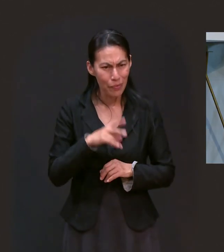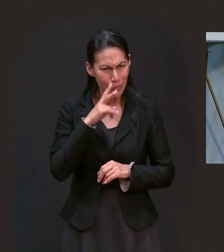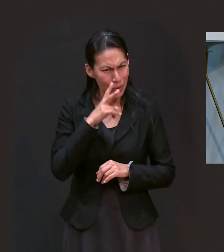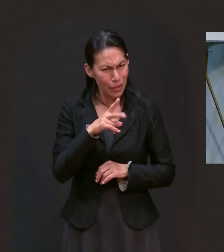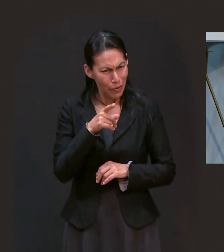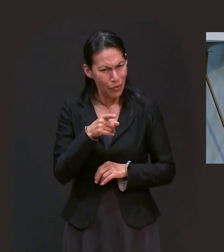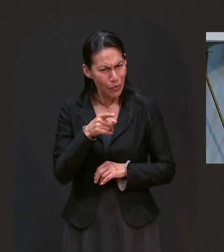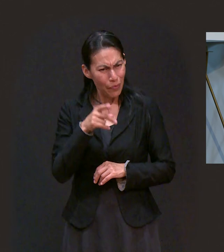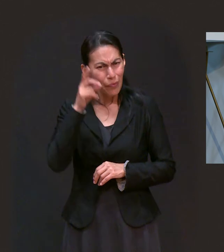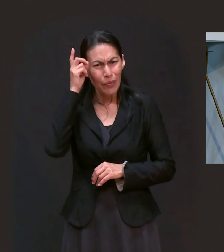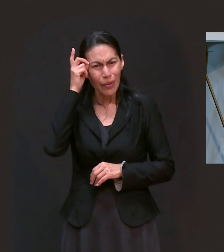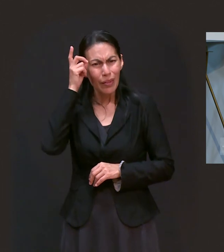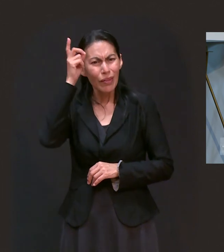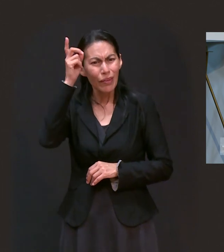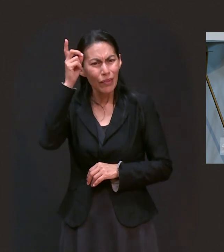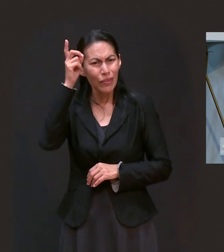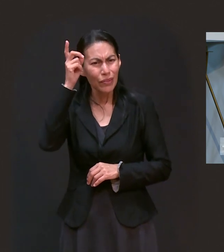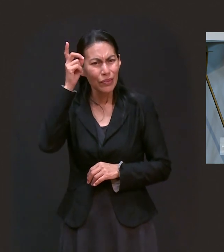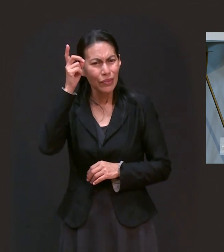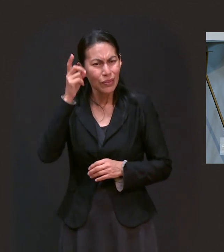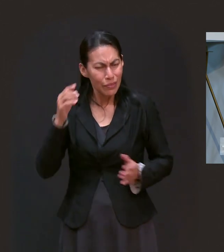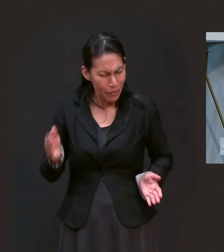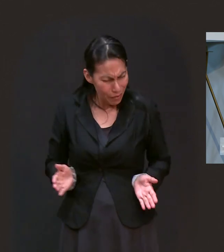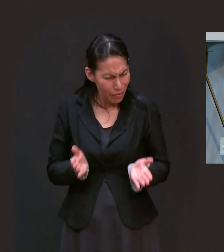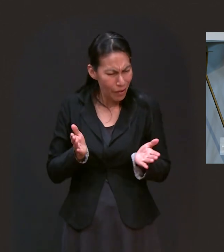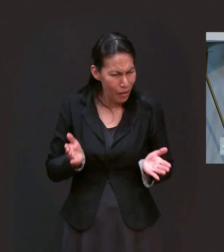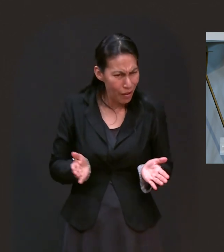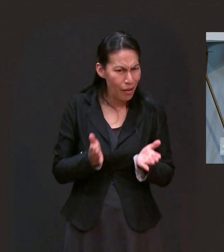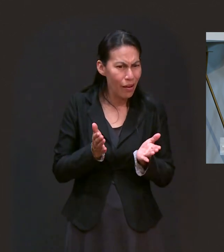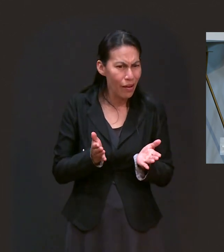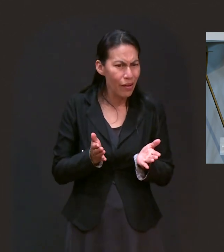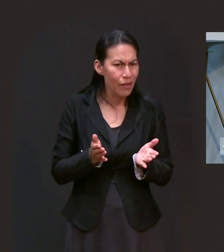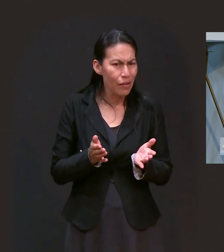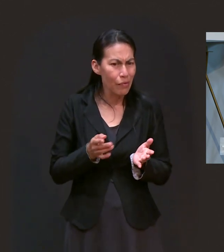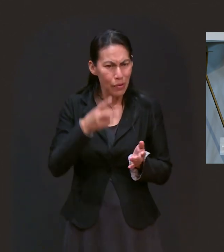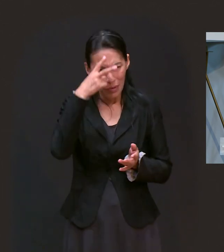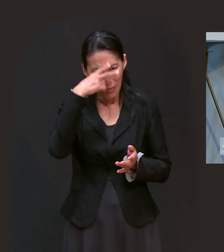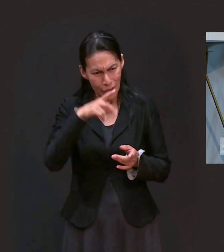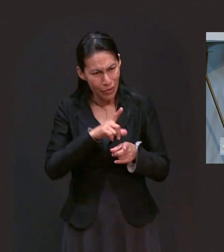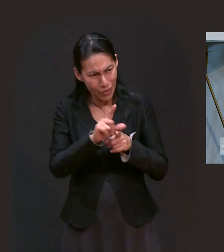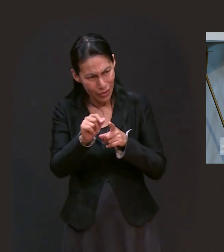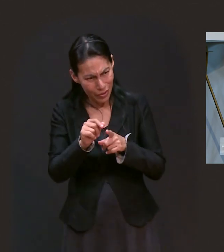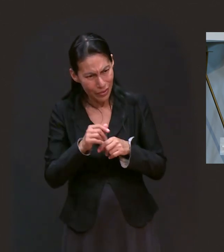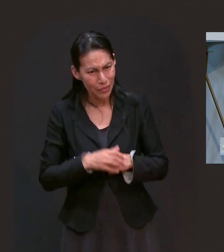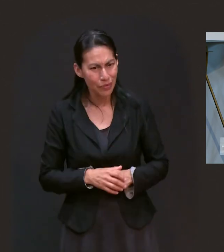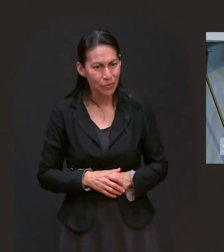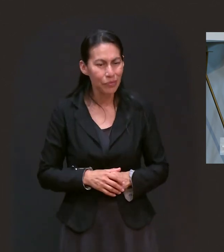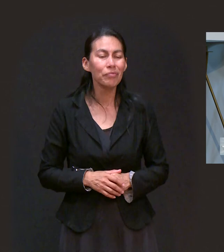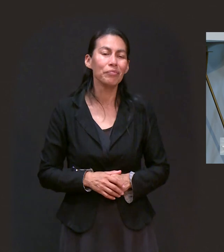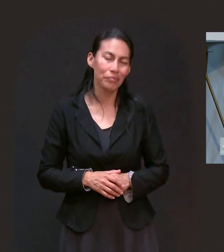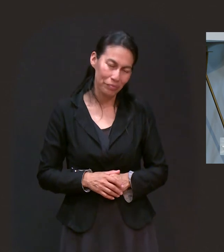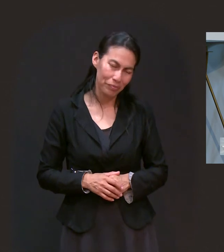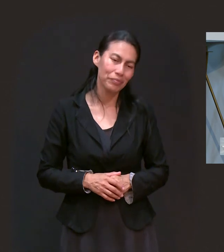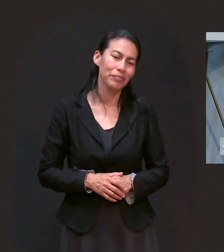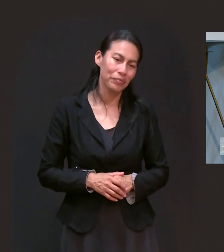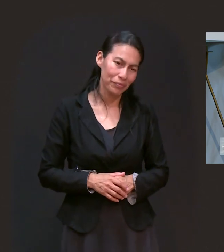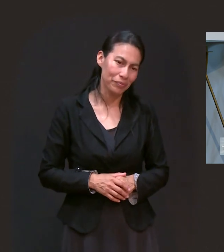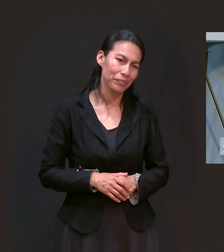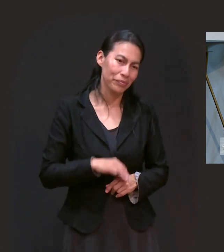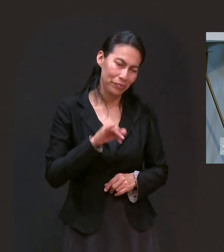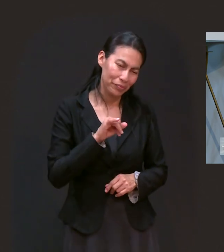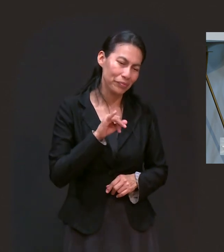de tu empresa viste que dios estaba diciendo adelante con el plan de ir a méxico